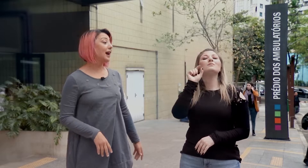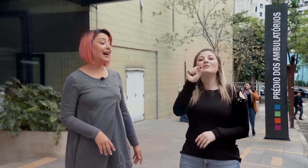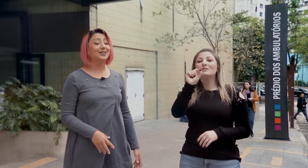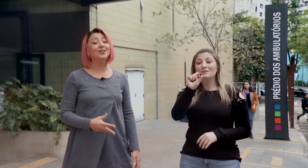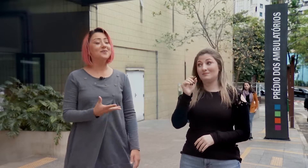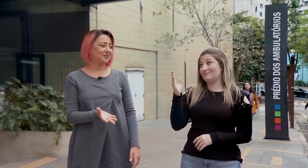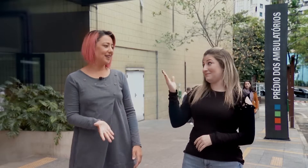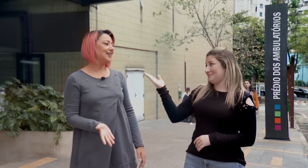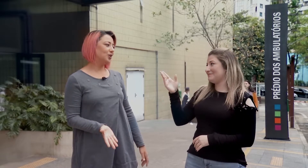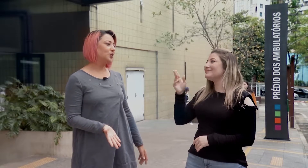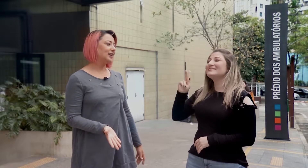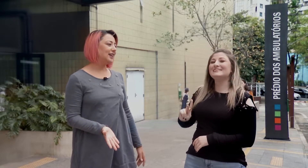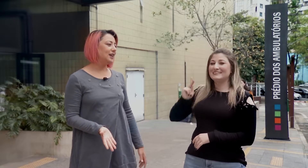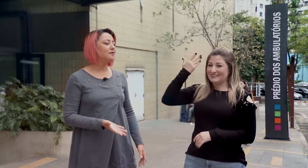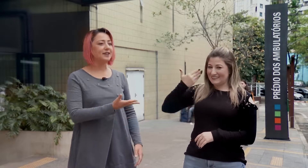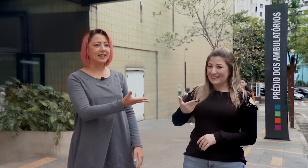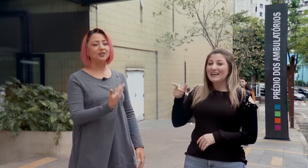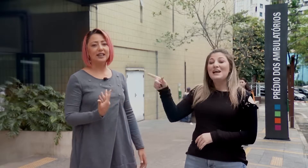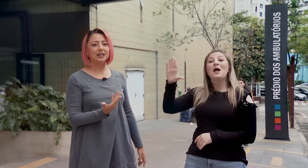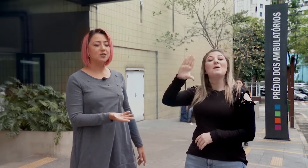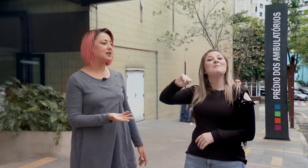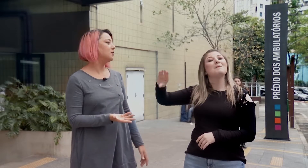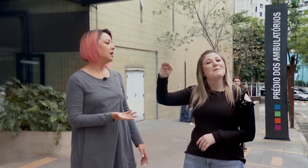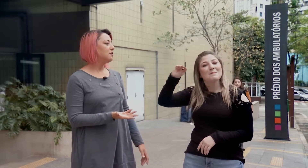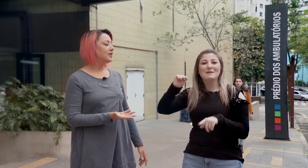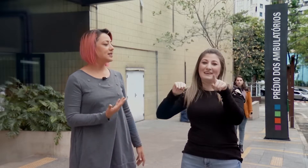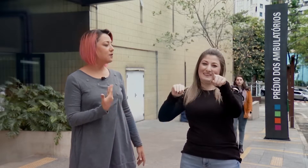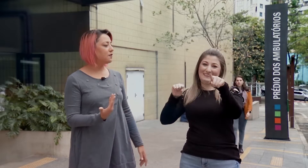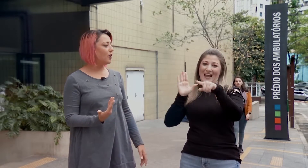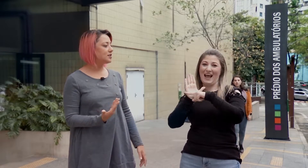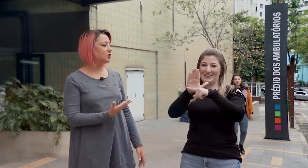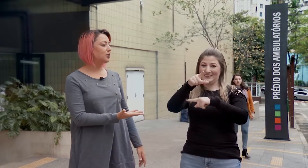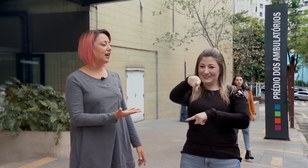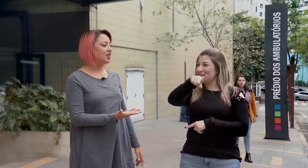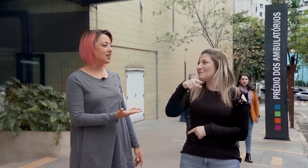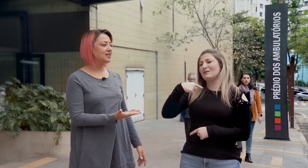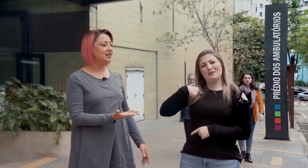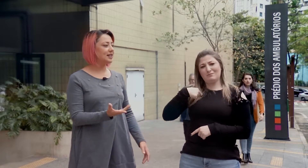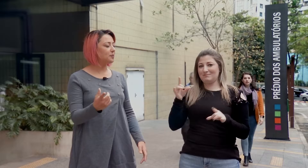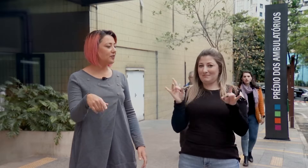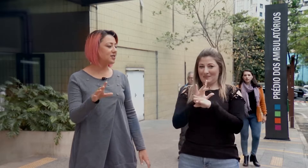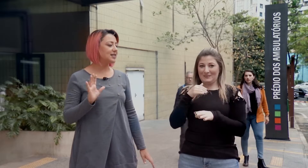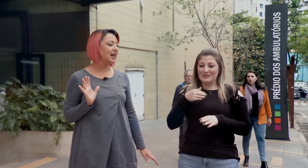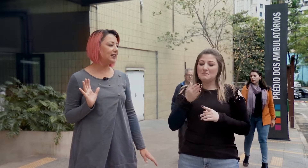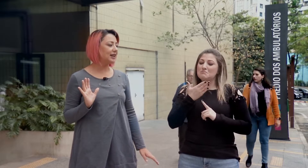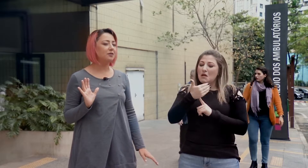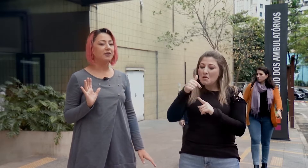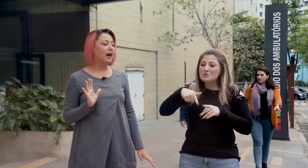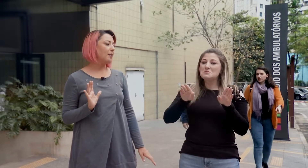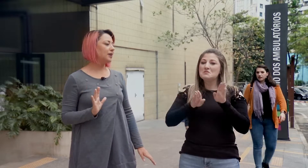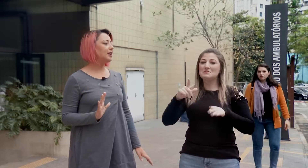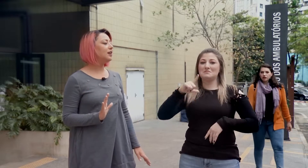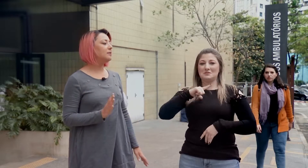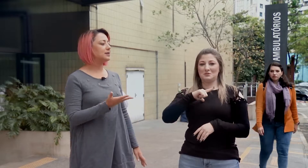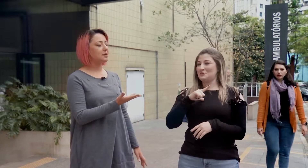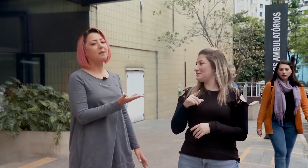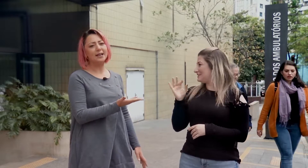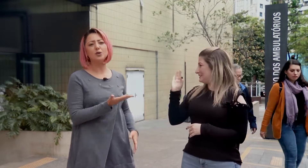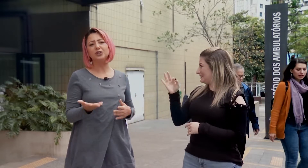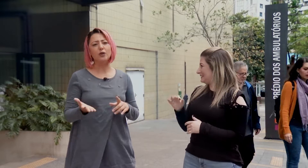Lembrando que eu estou aqui fazendo, né, a tradução versão voz de tudo que a Kátia está sinalizando para vocês que ainda não aprenderam Libras. Mas como tem um